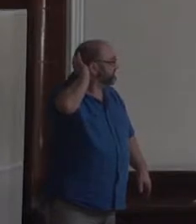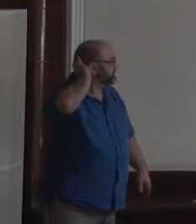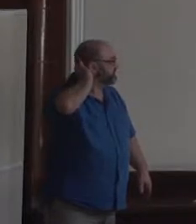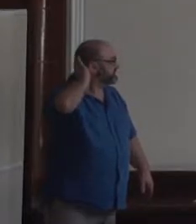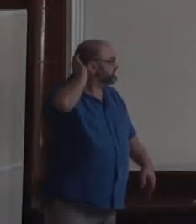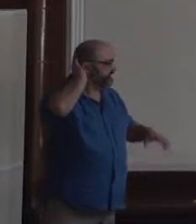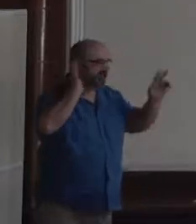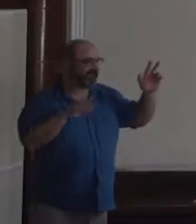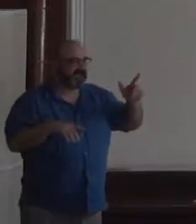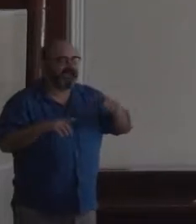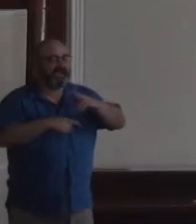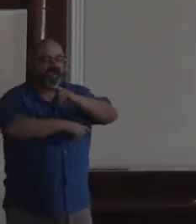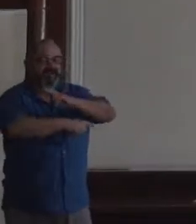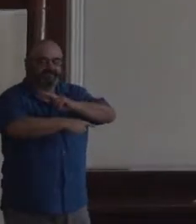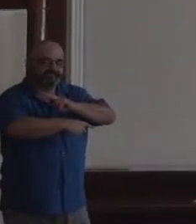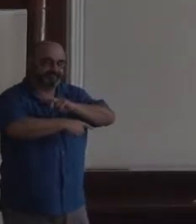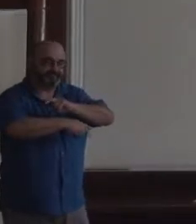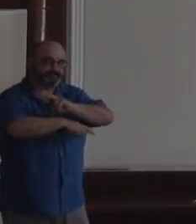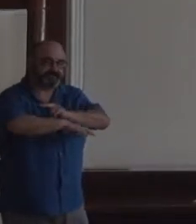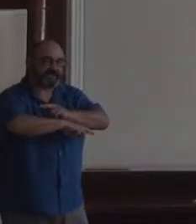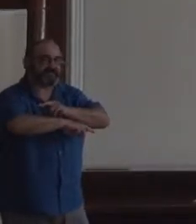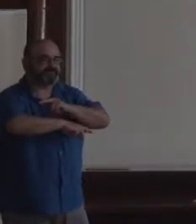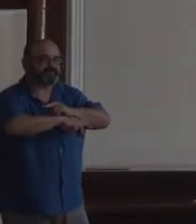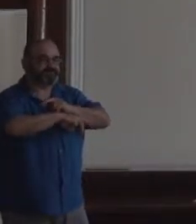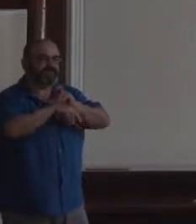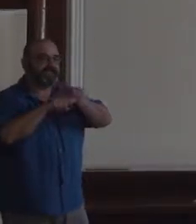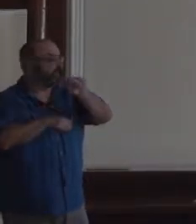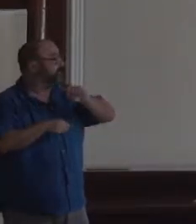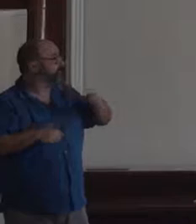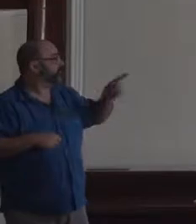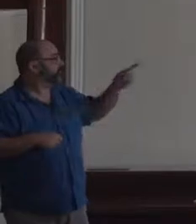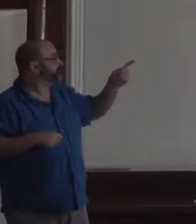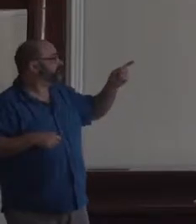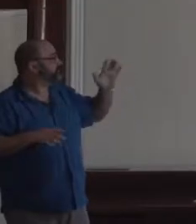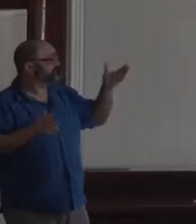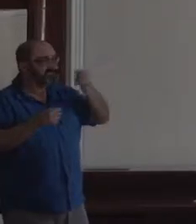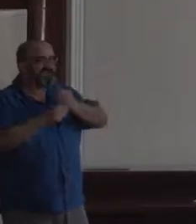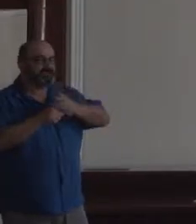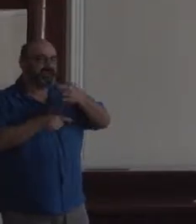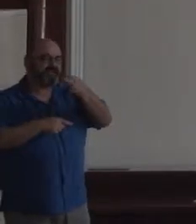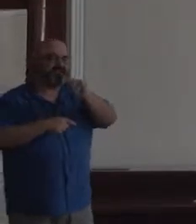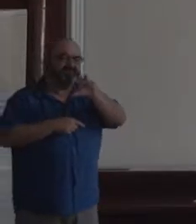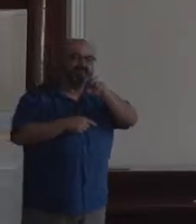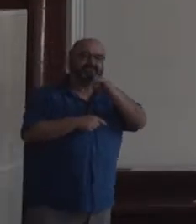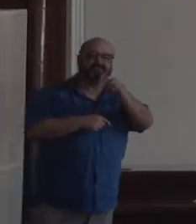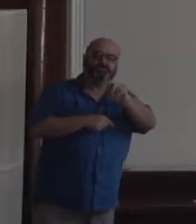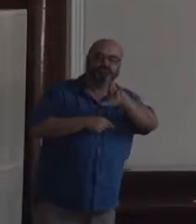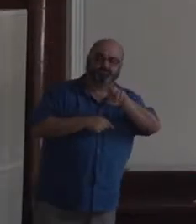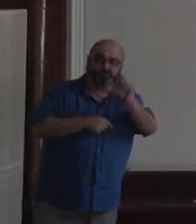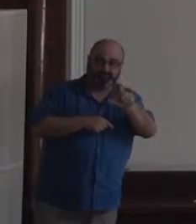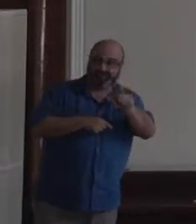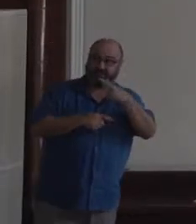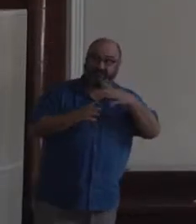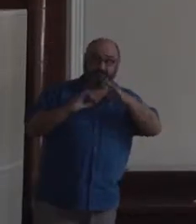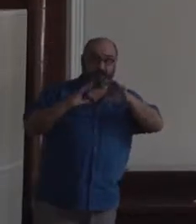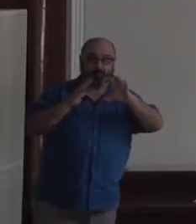PyTest va nous permettre d'exprimer cette mise en place de contexte avec ce qu'ils appellent des fixtures, qui ont l'avantage d'être modulaires.